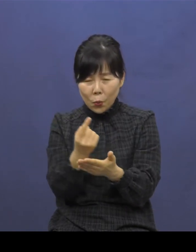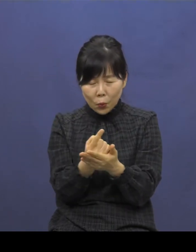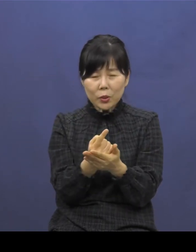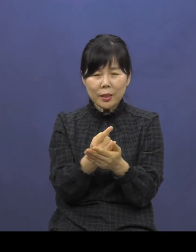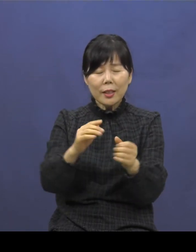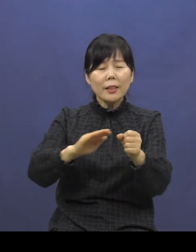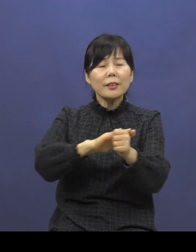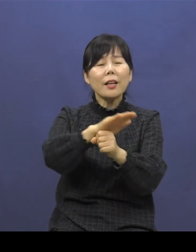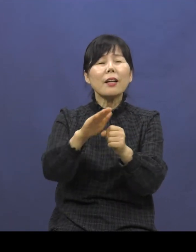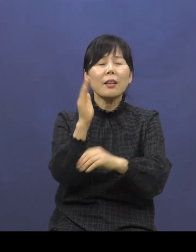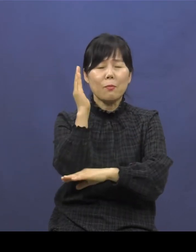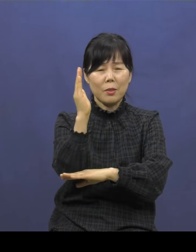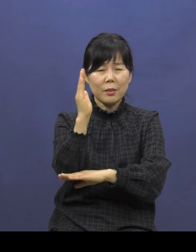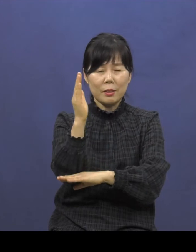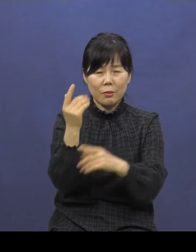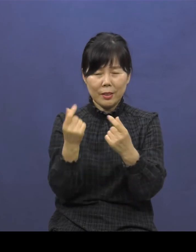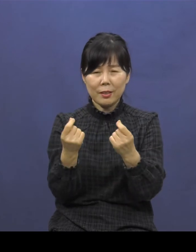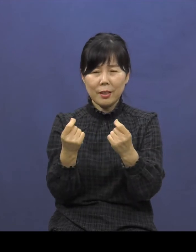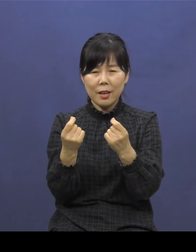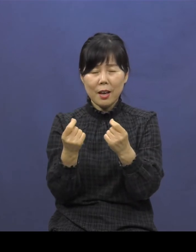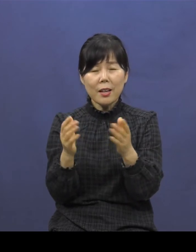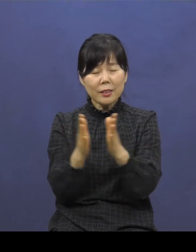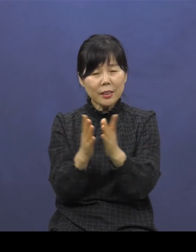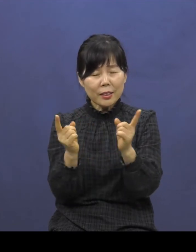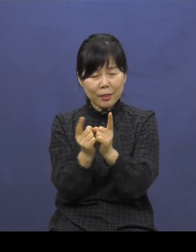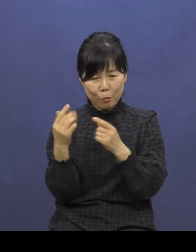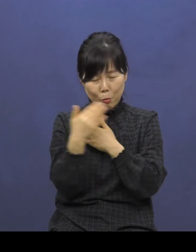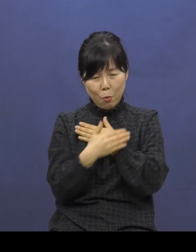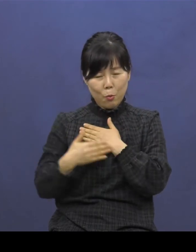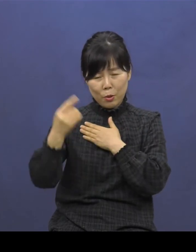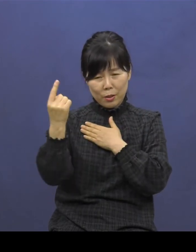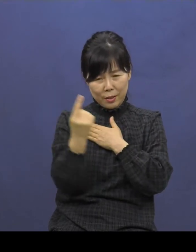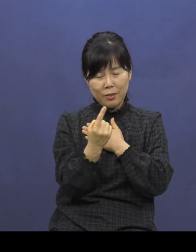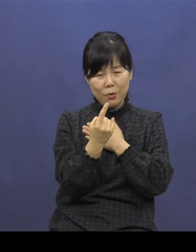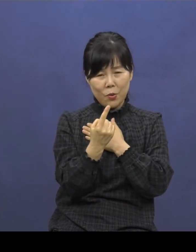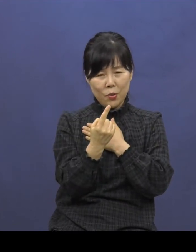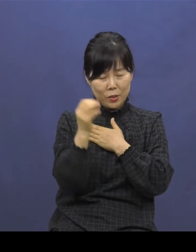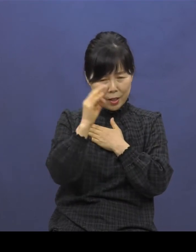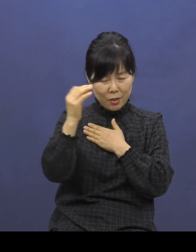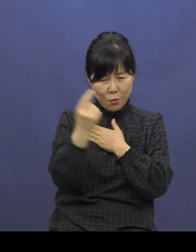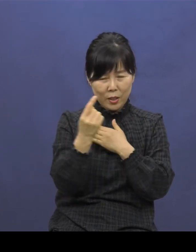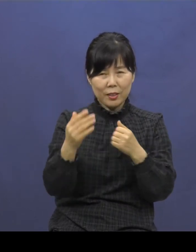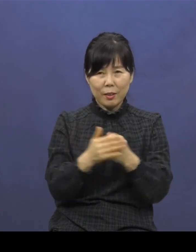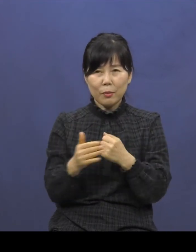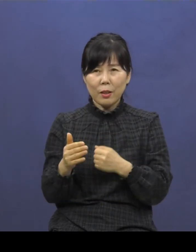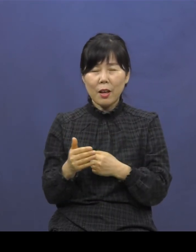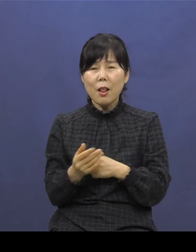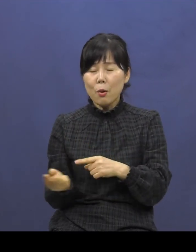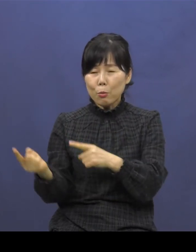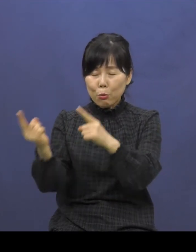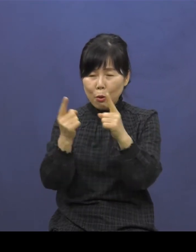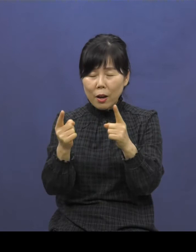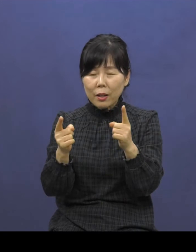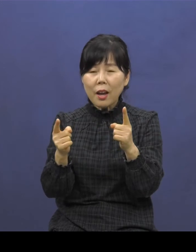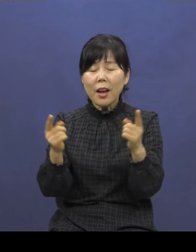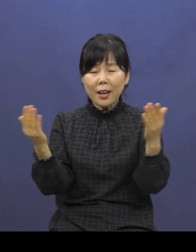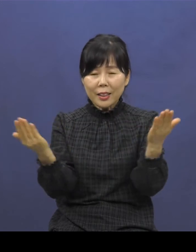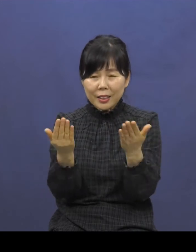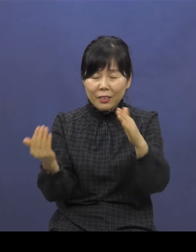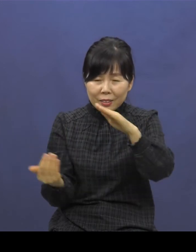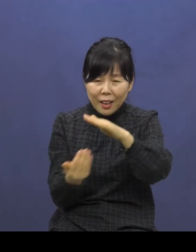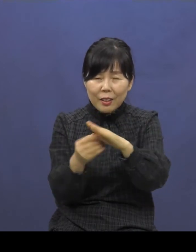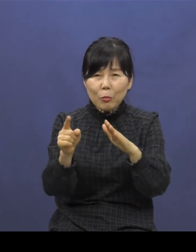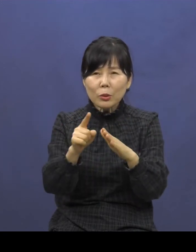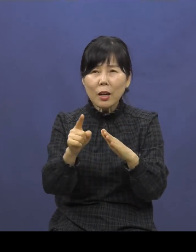있어요. 친히 육신을 입고 찾아오신 것이니까. 그렇다면 이 부활의 역사는요, 세상 모든